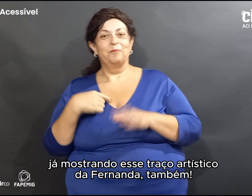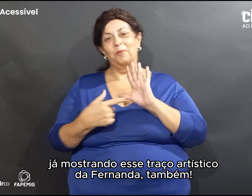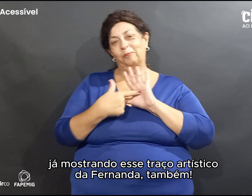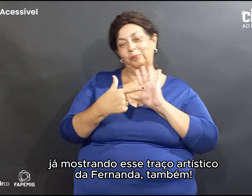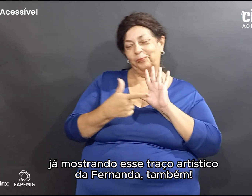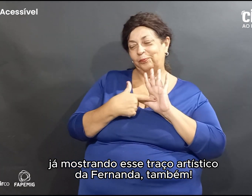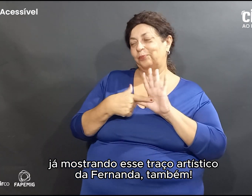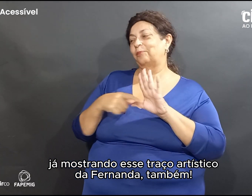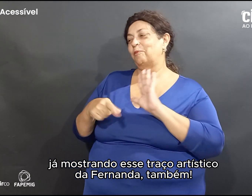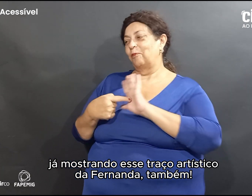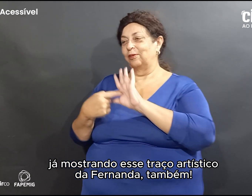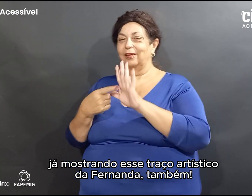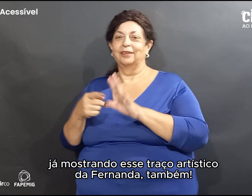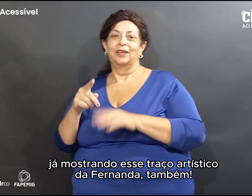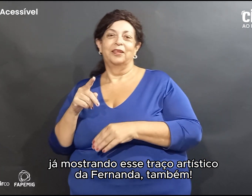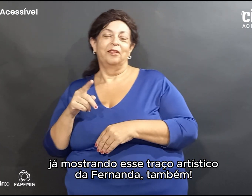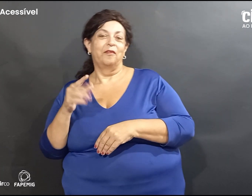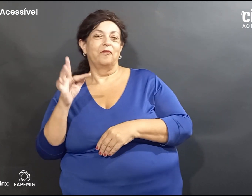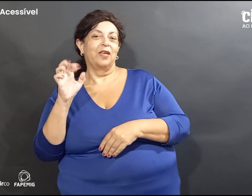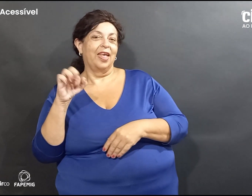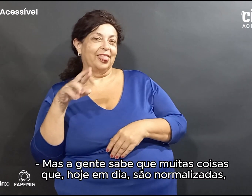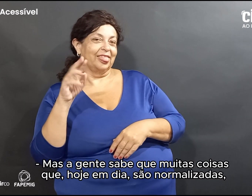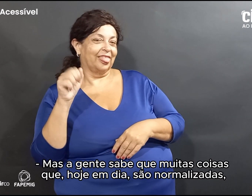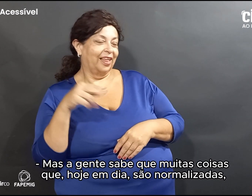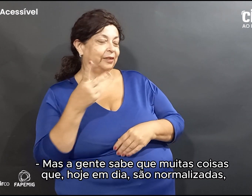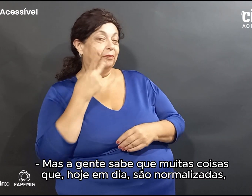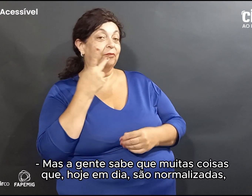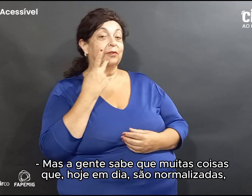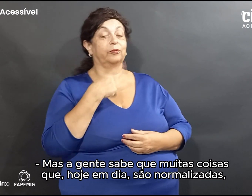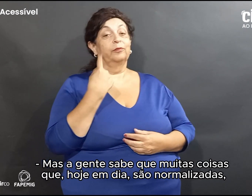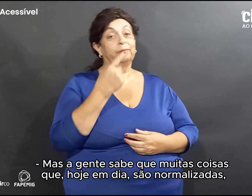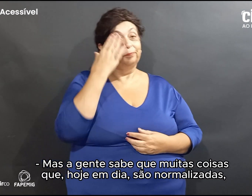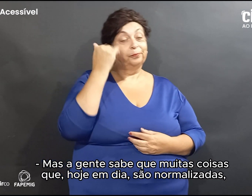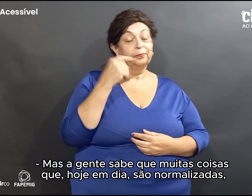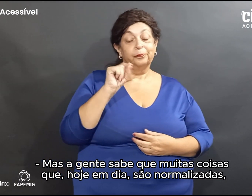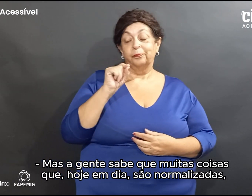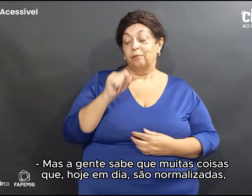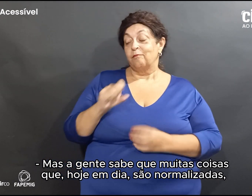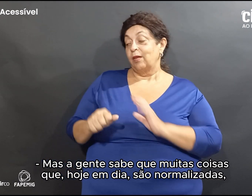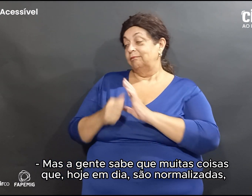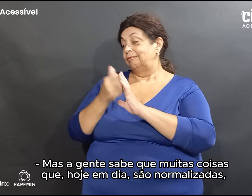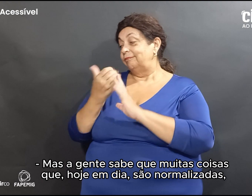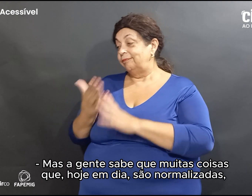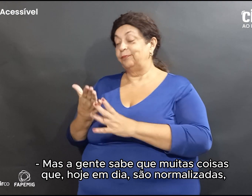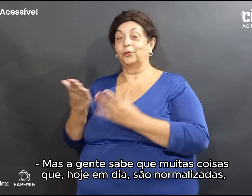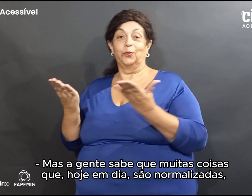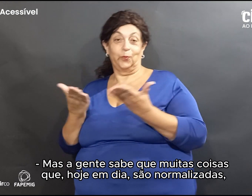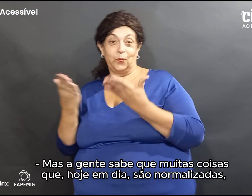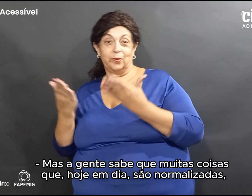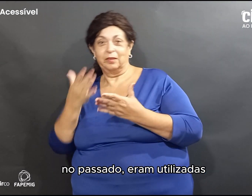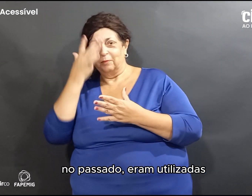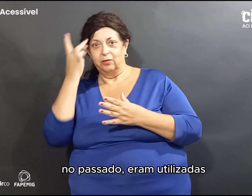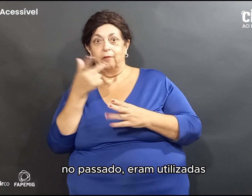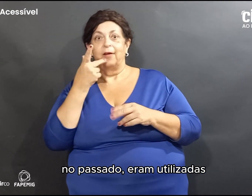traço artístico da Fernanda também. Mas a gente sabe que muitas coisas que hoje em dia são normalizadas, no passado